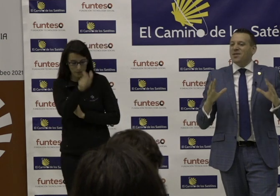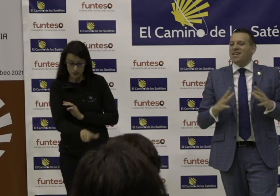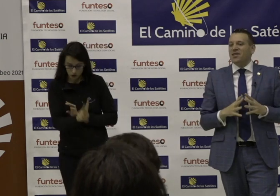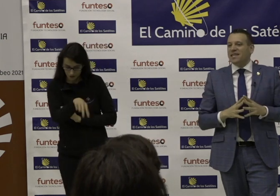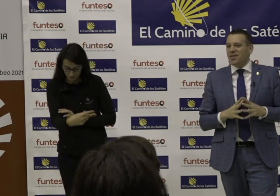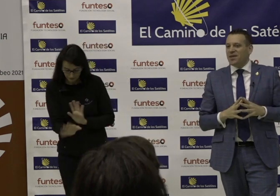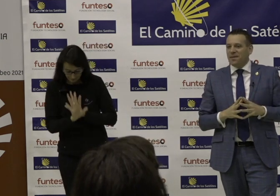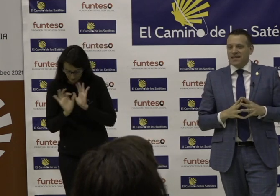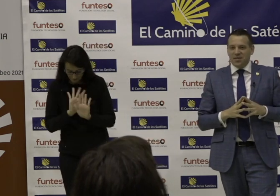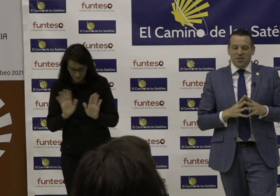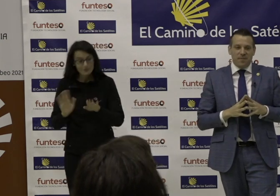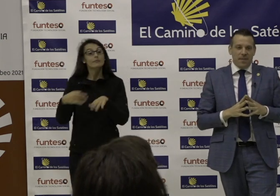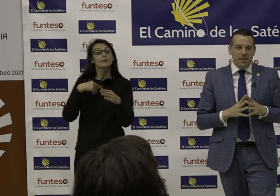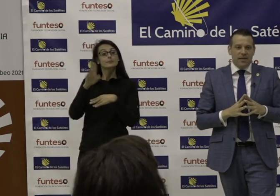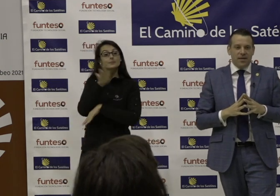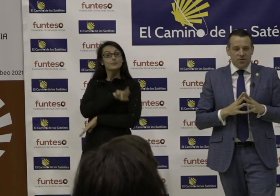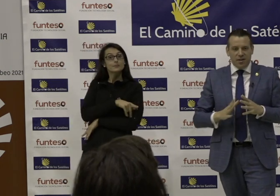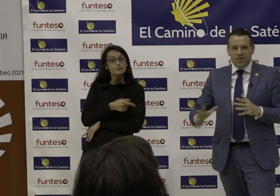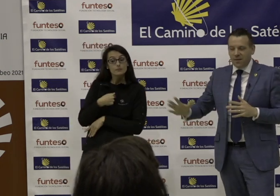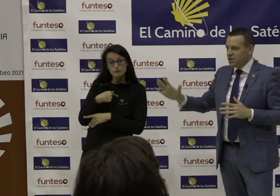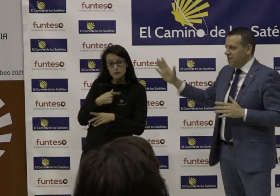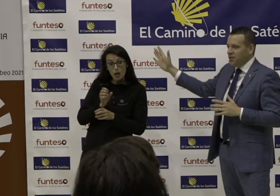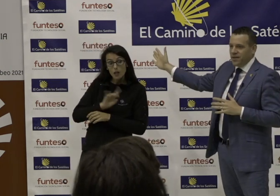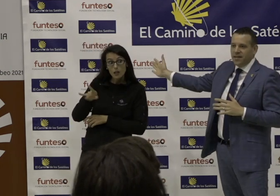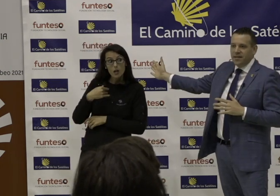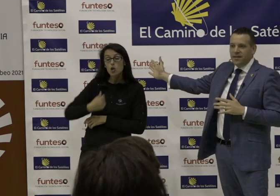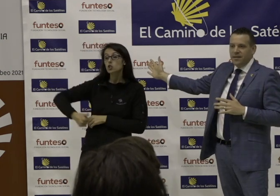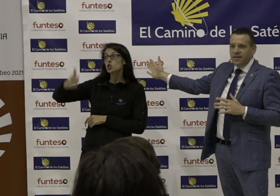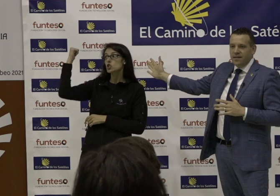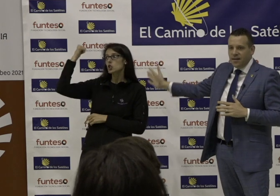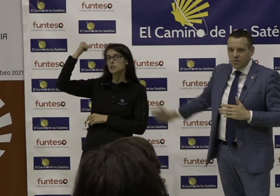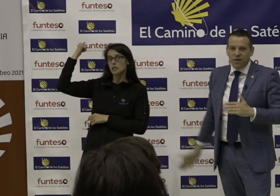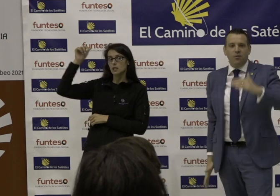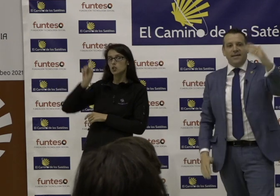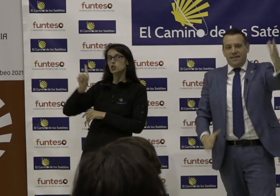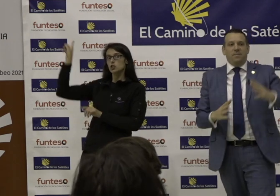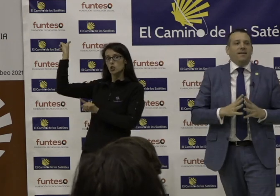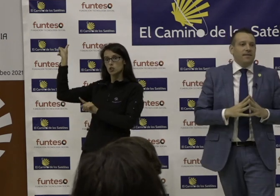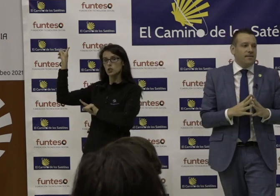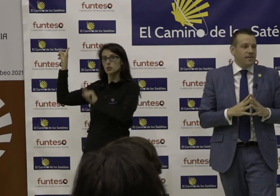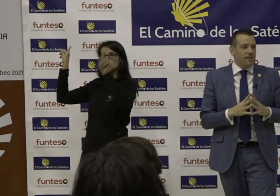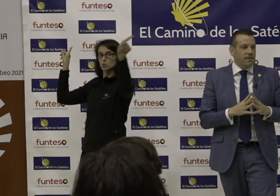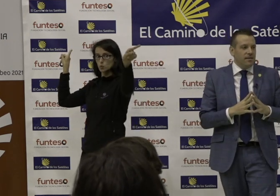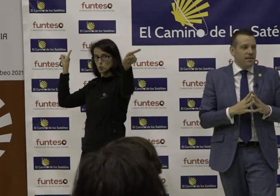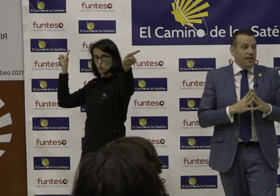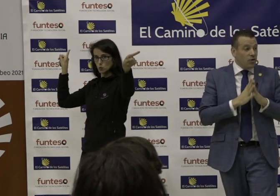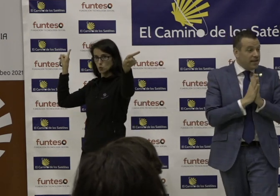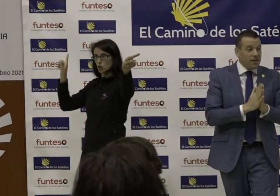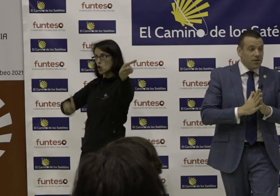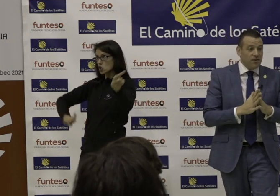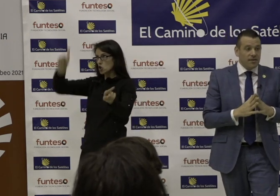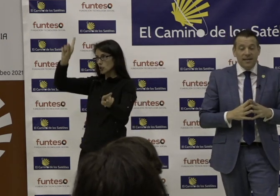sin importar la orientación que habéis hecho, nos encontramos el norte y el sur a vuestras espaldas.